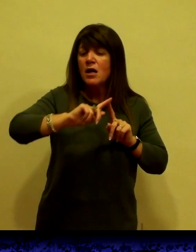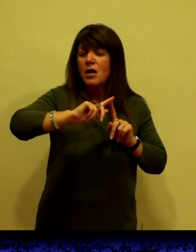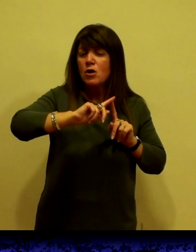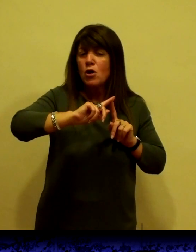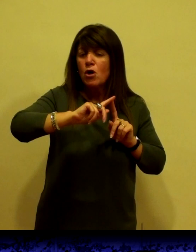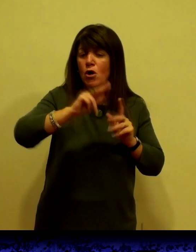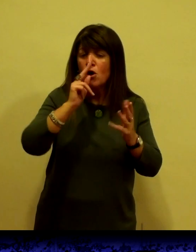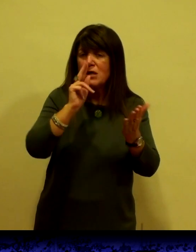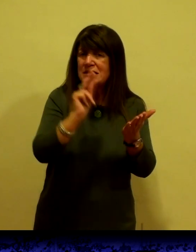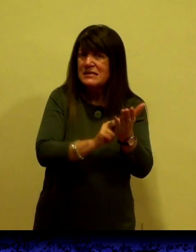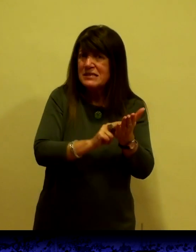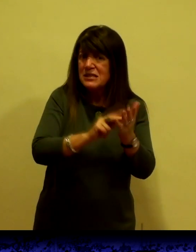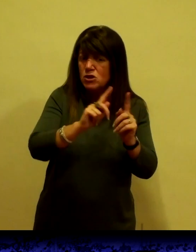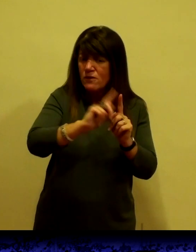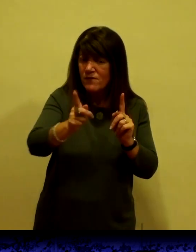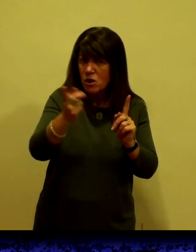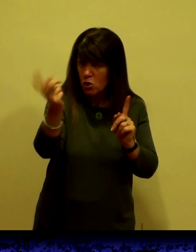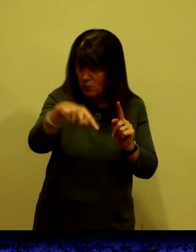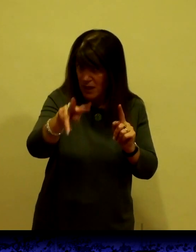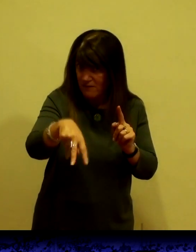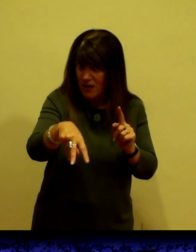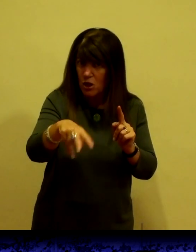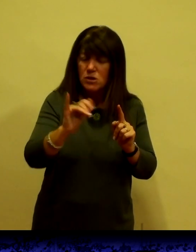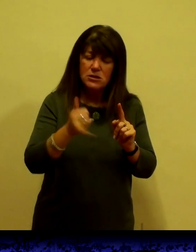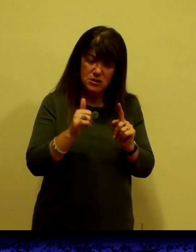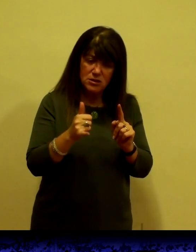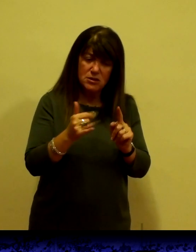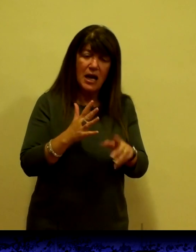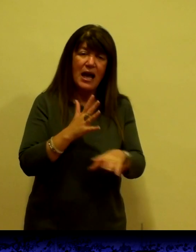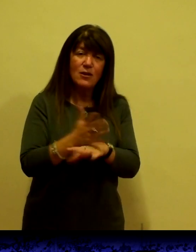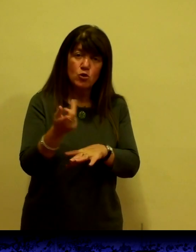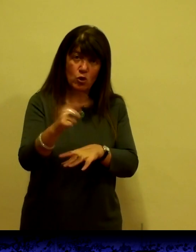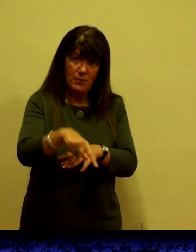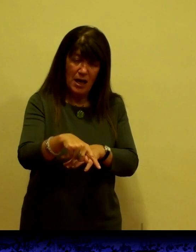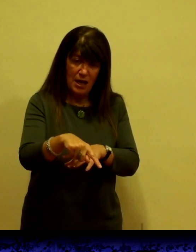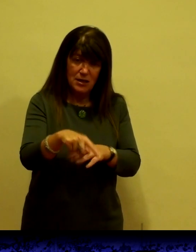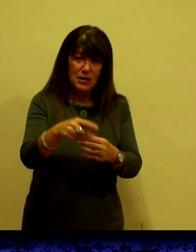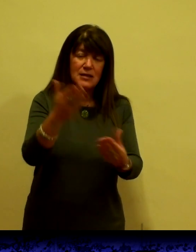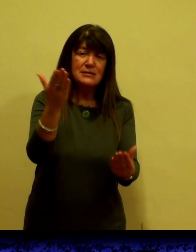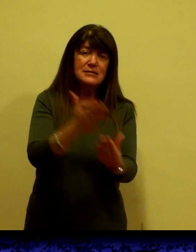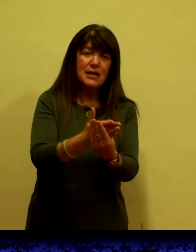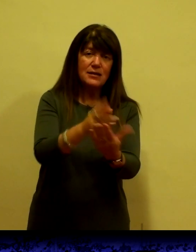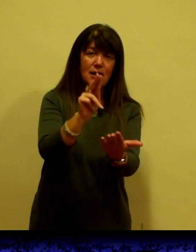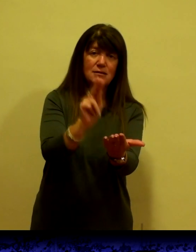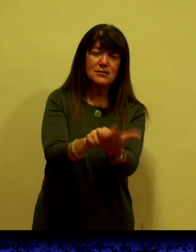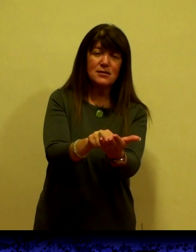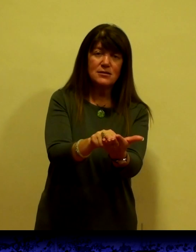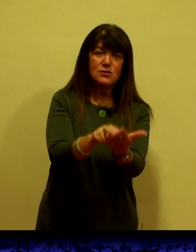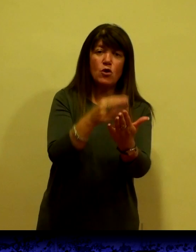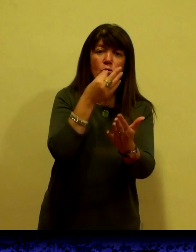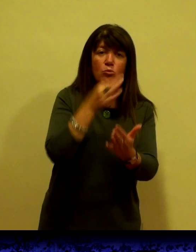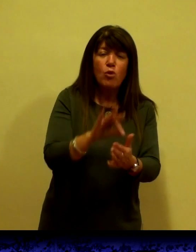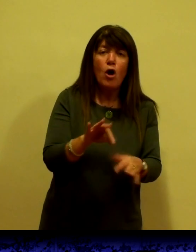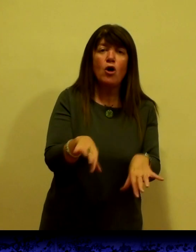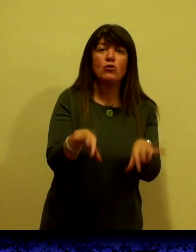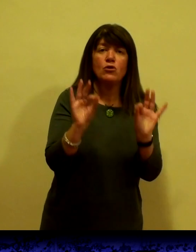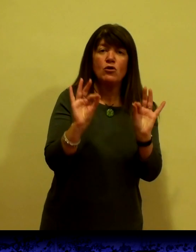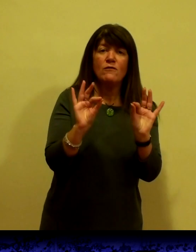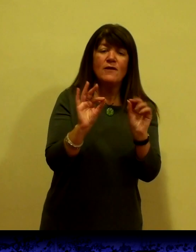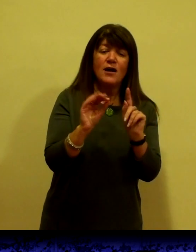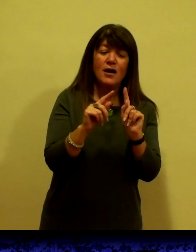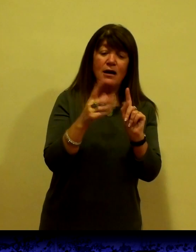per sì, sì, sì, chiederemo di iscriversi entro domani. La scheda di iscrizione si può trovare sul sito